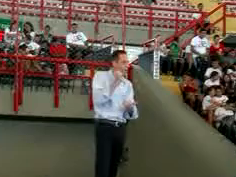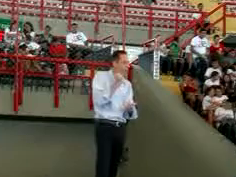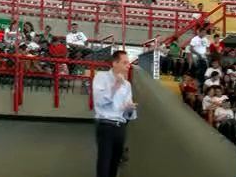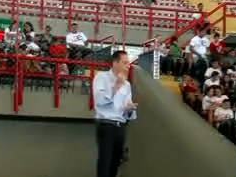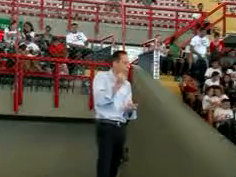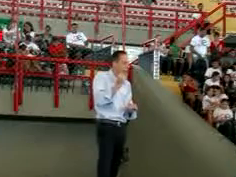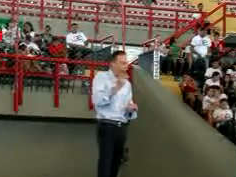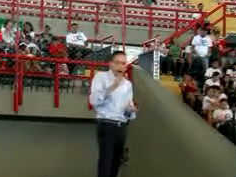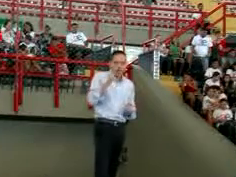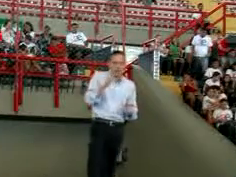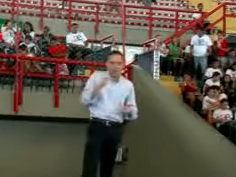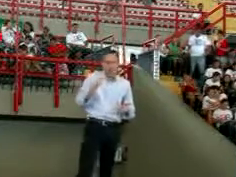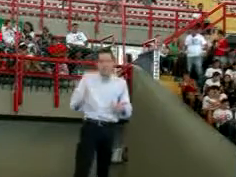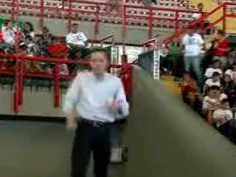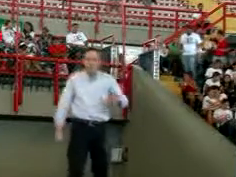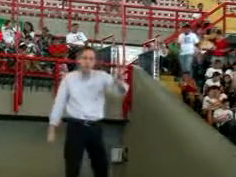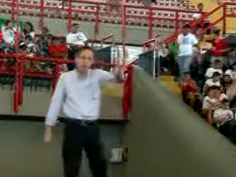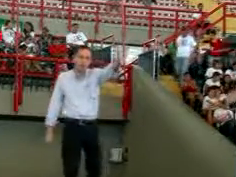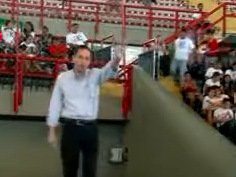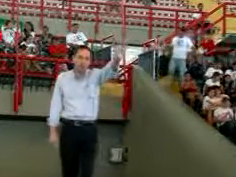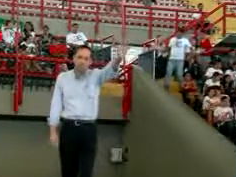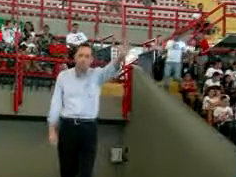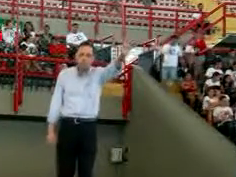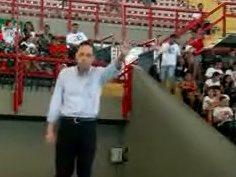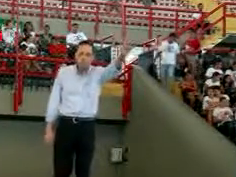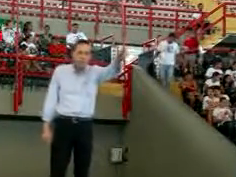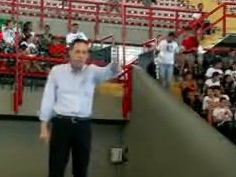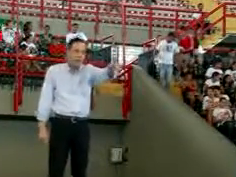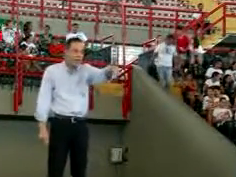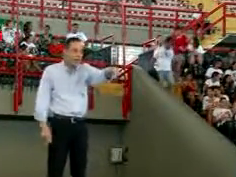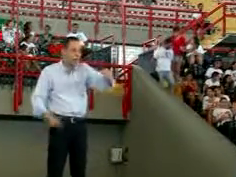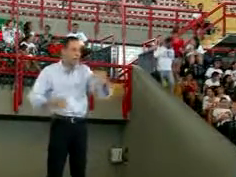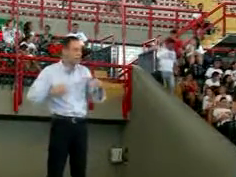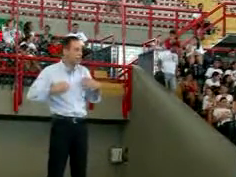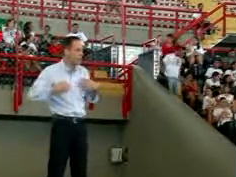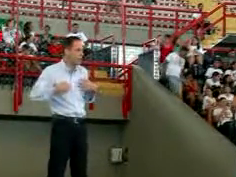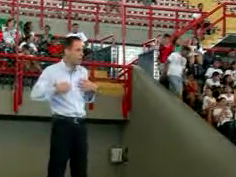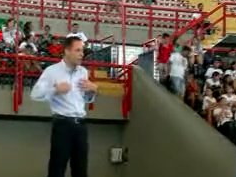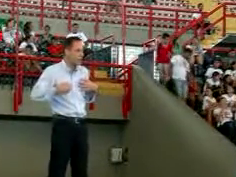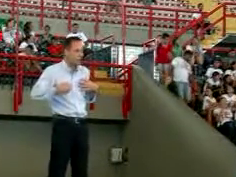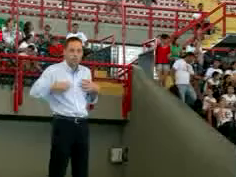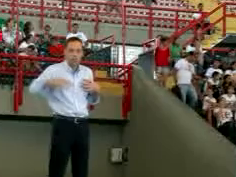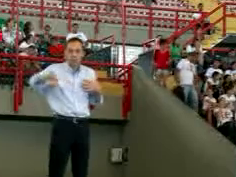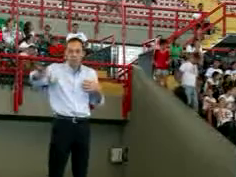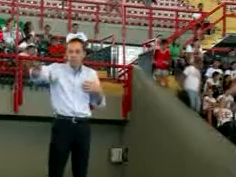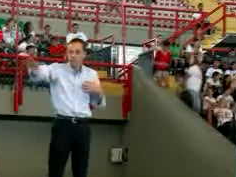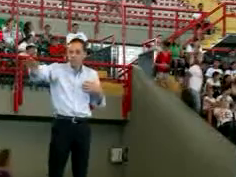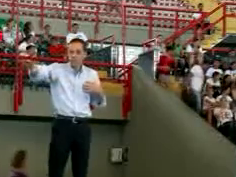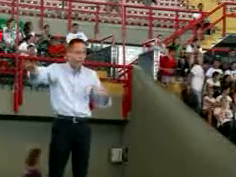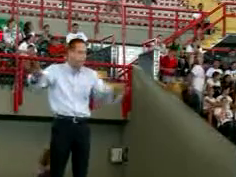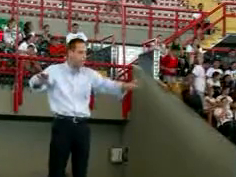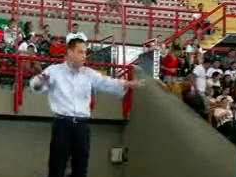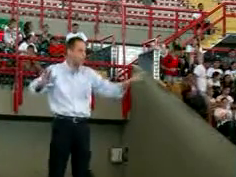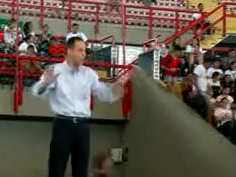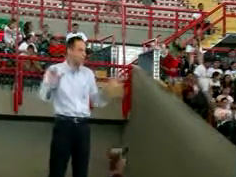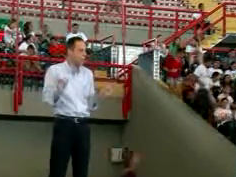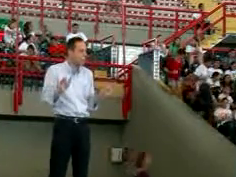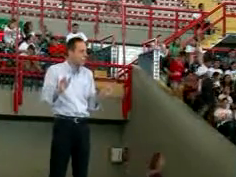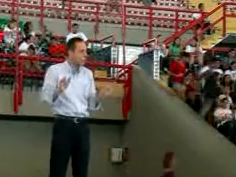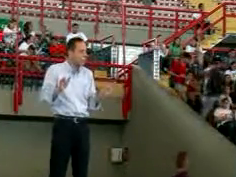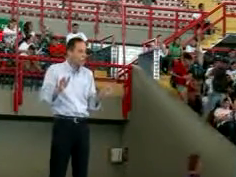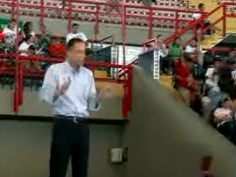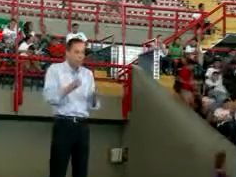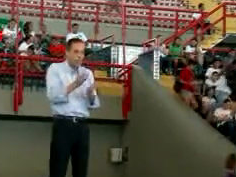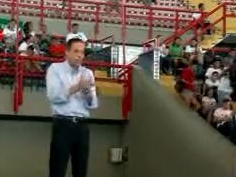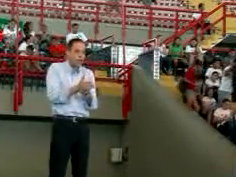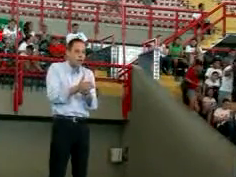Inglaterra interferiu. A Inglaterra vai chegar e vai dizer, peraí menino, na América quem manda aqui sou eu, não quero negócio de briga de Brasil com a Argentina